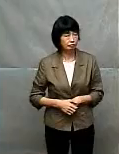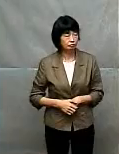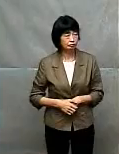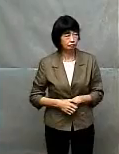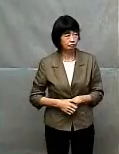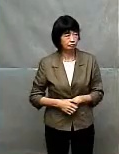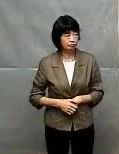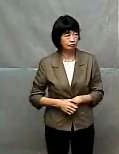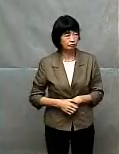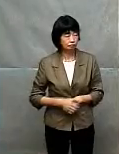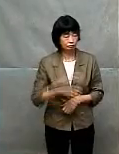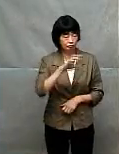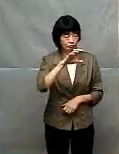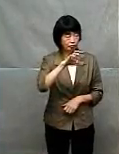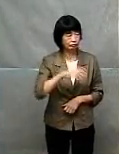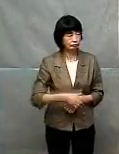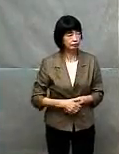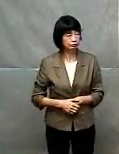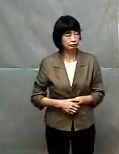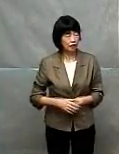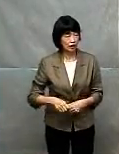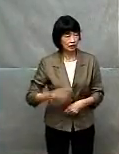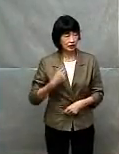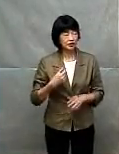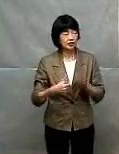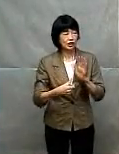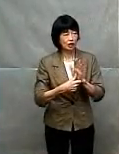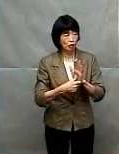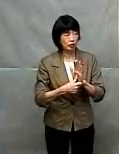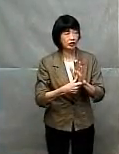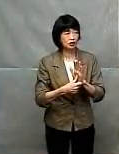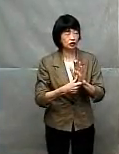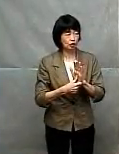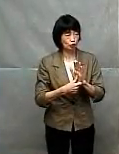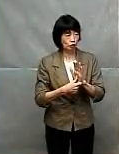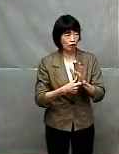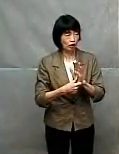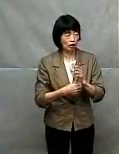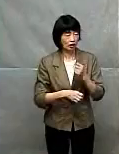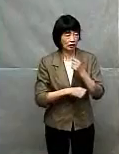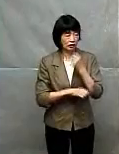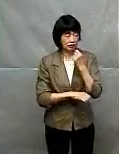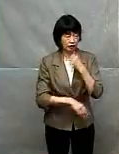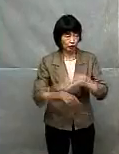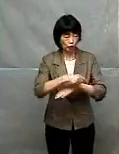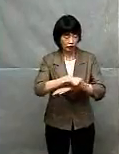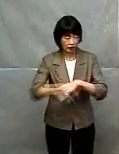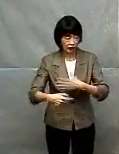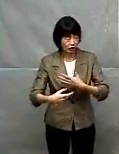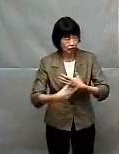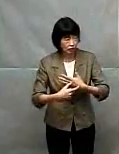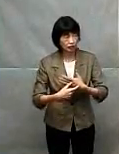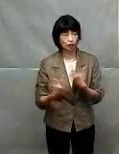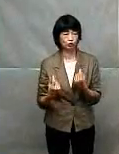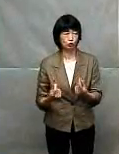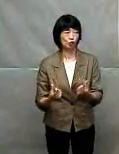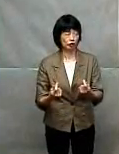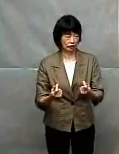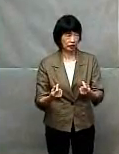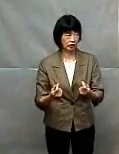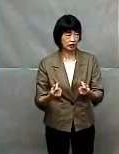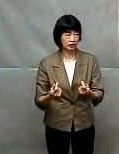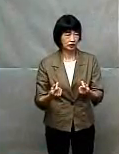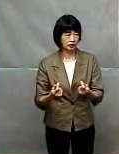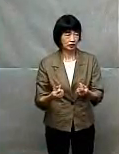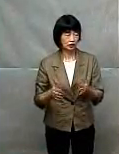になっておりますので、正式な名称につきましてはその基本計画に位置づけられている順番に